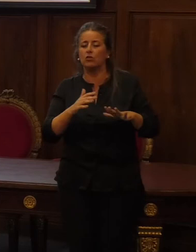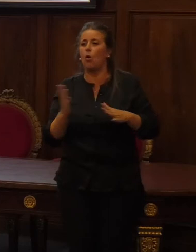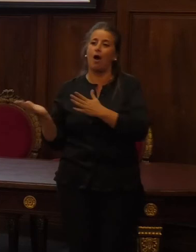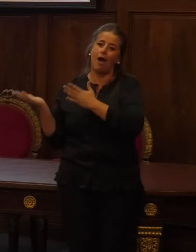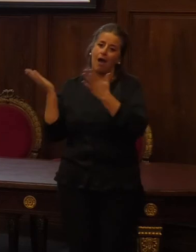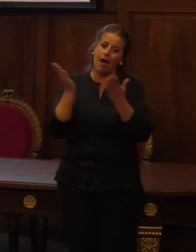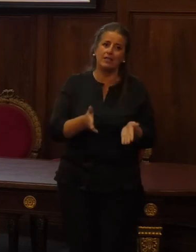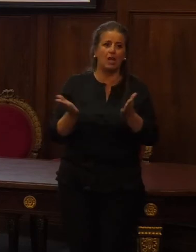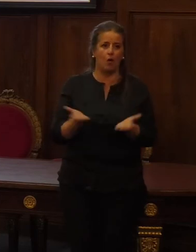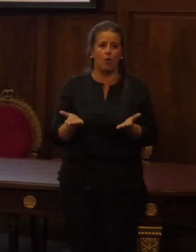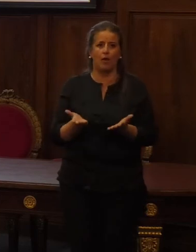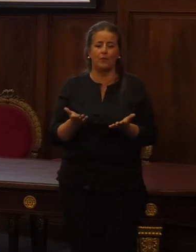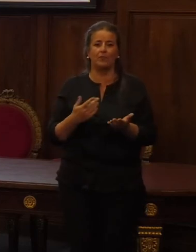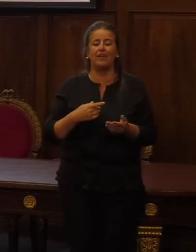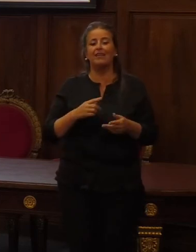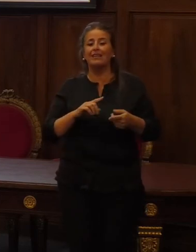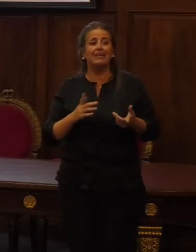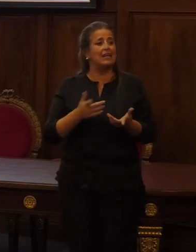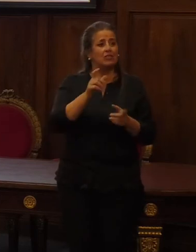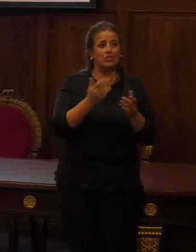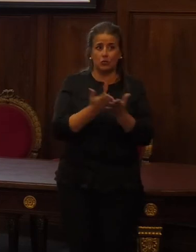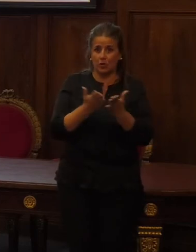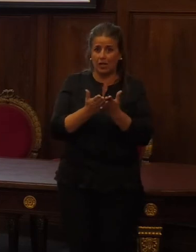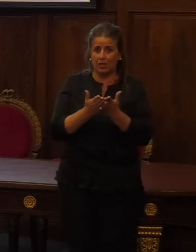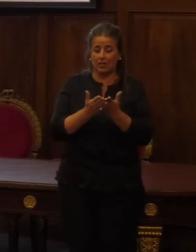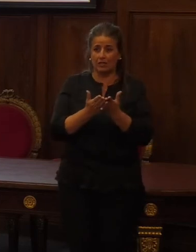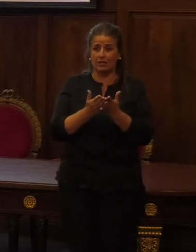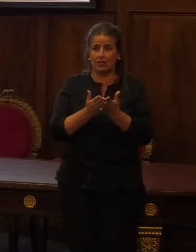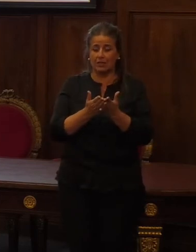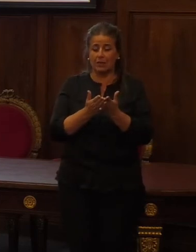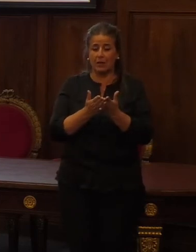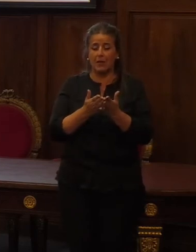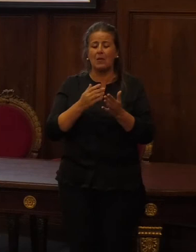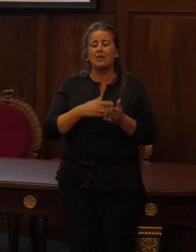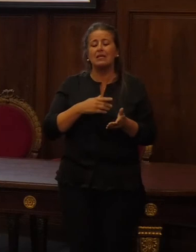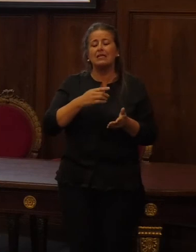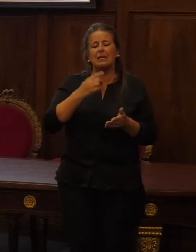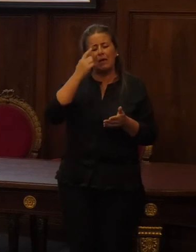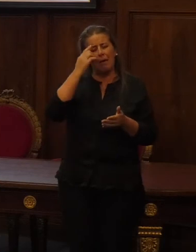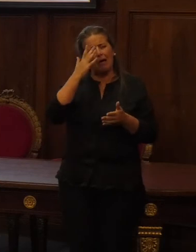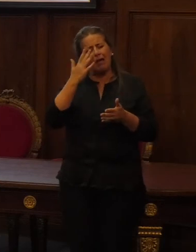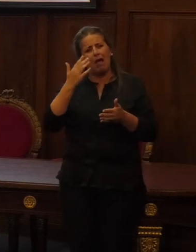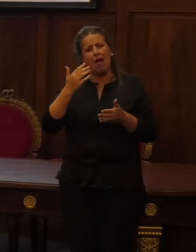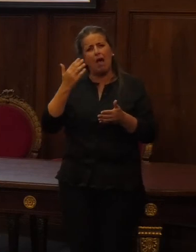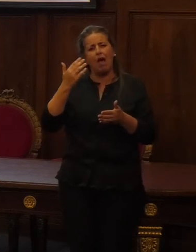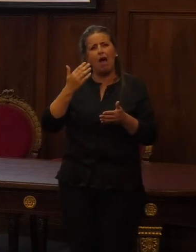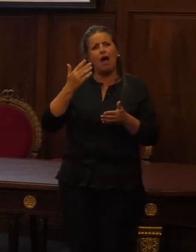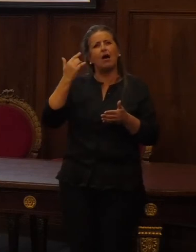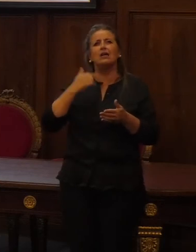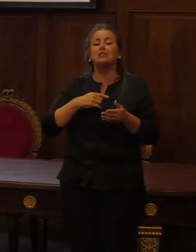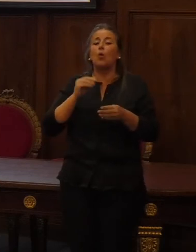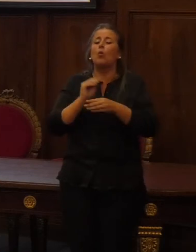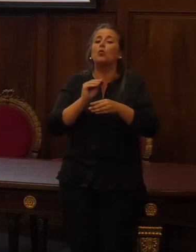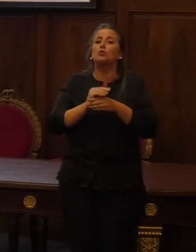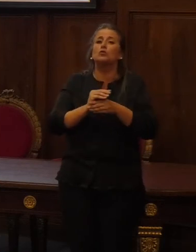en relación de los estudiantes. Traten de trasladar esa idea a un curso,